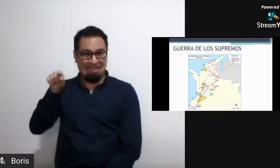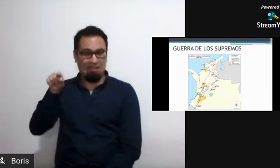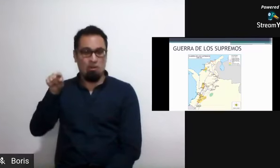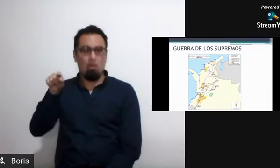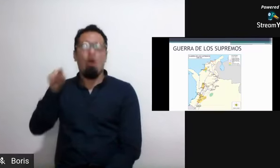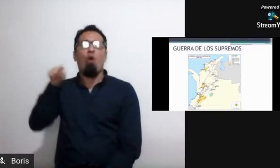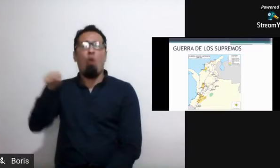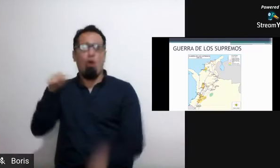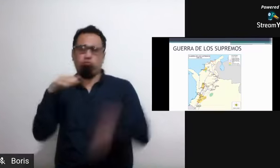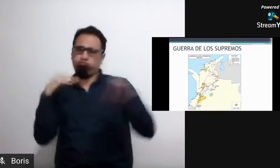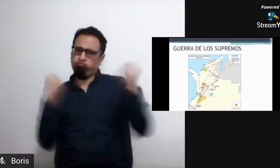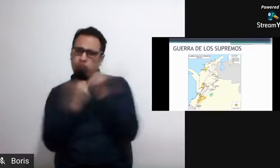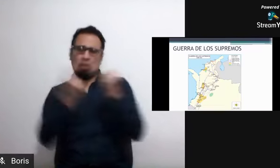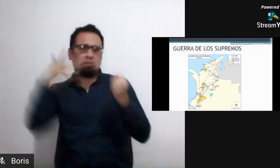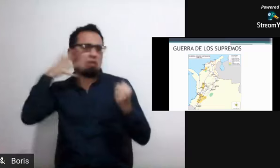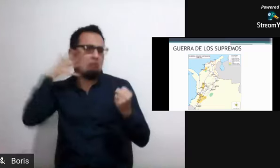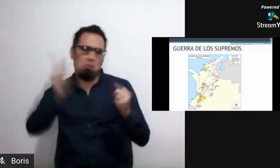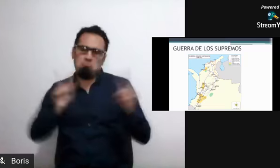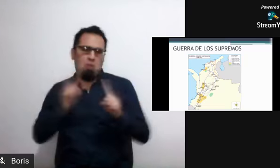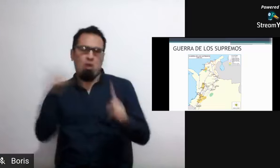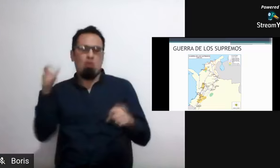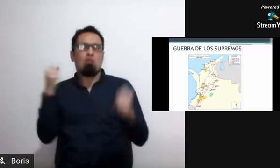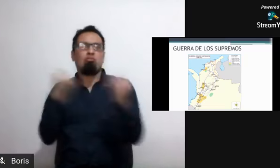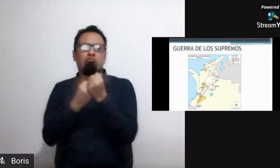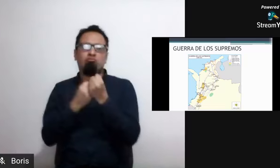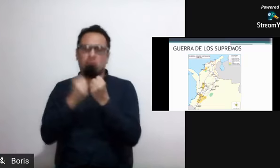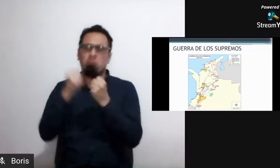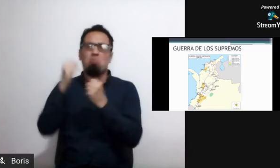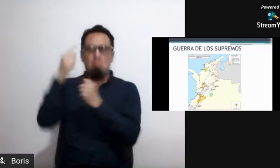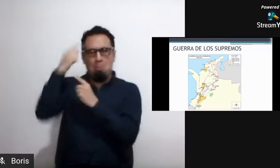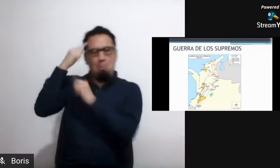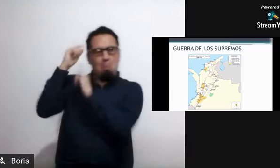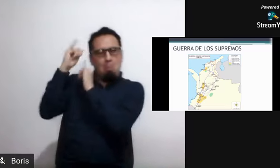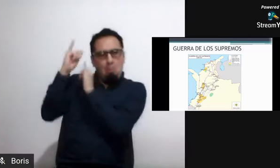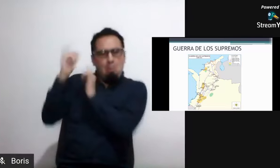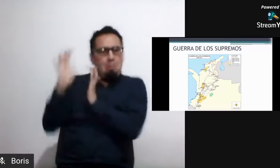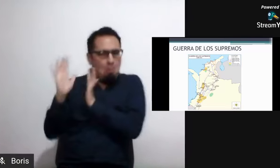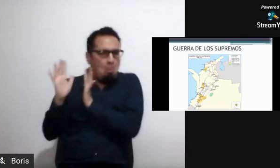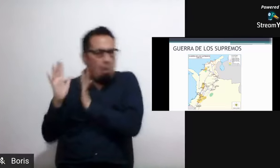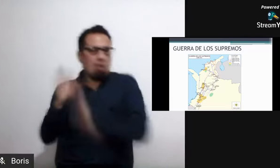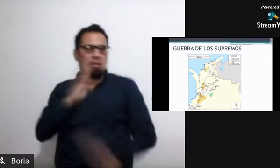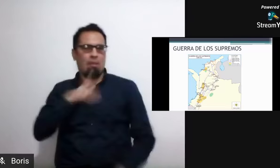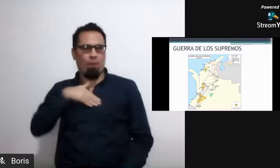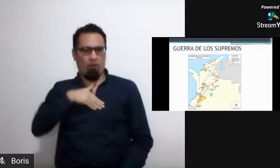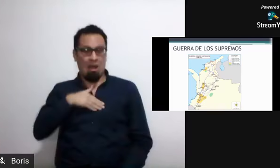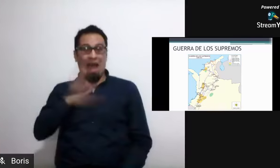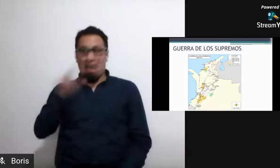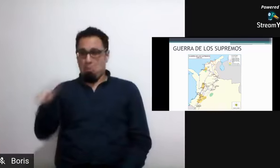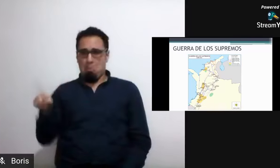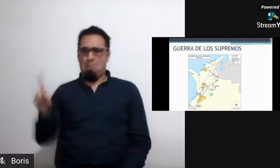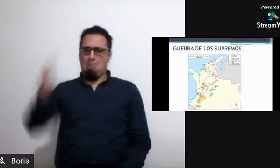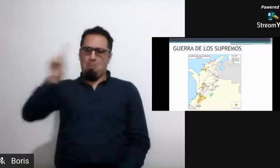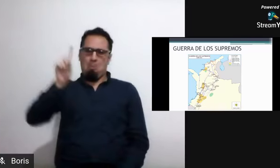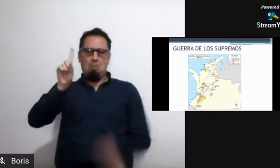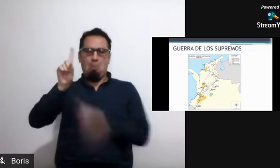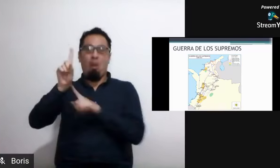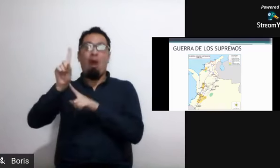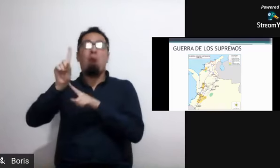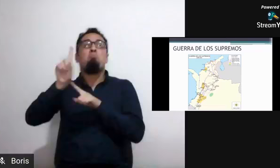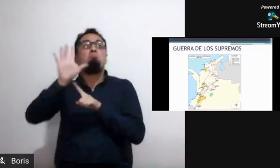Márquez, quien asume la presidencia, y tenía una filosofía